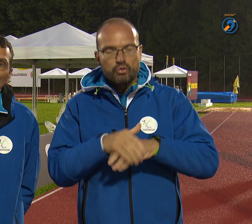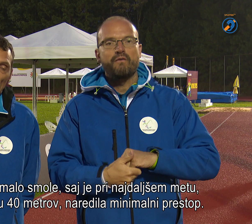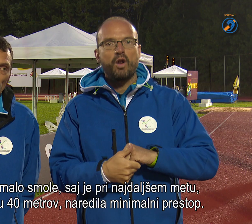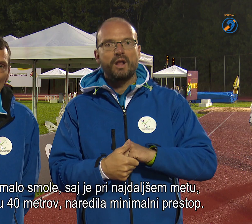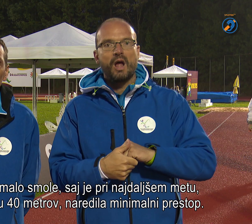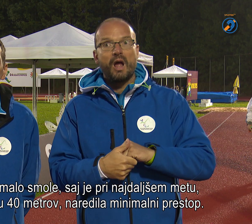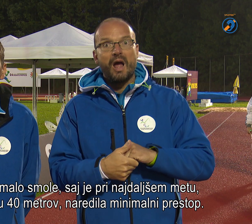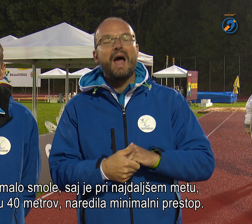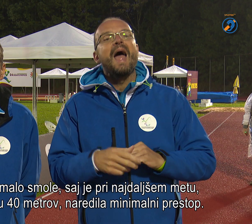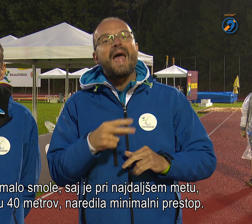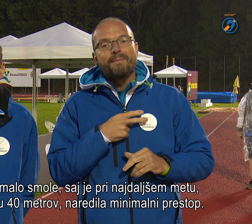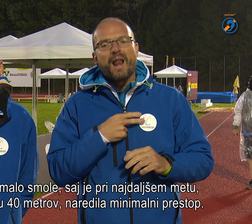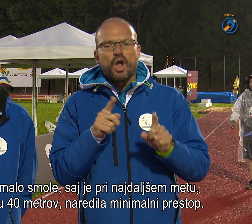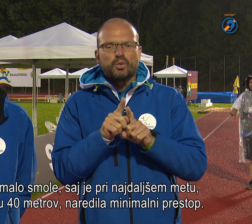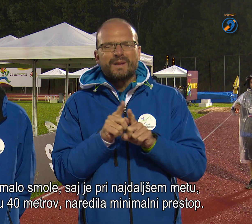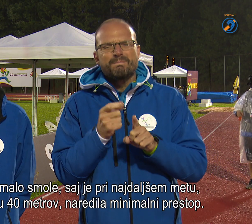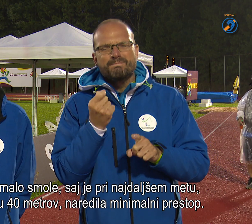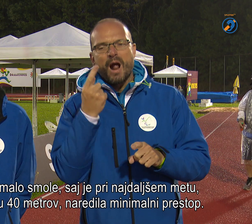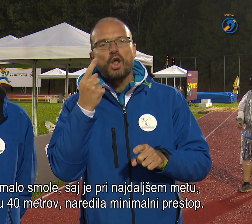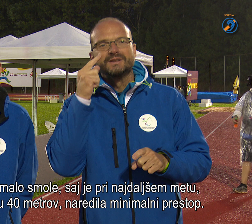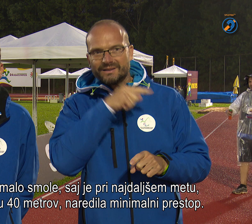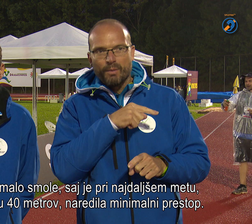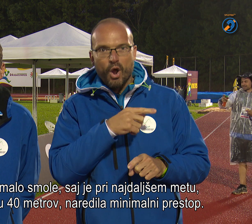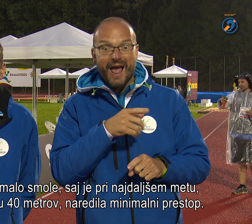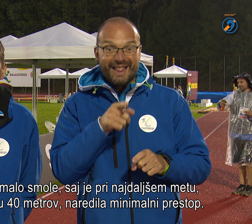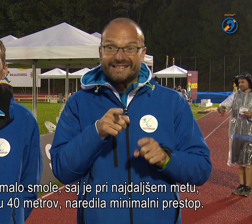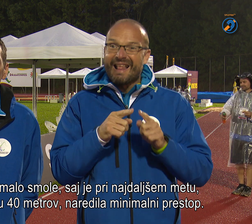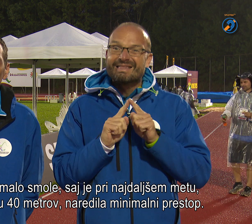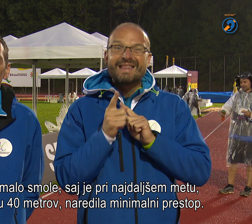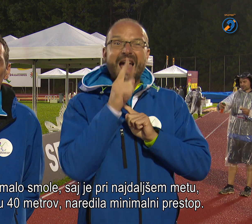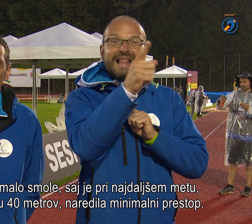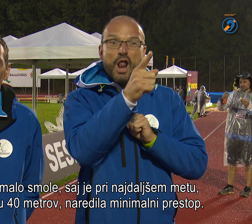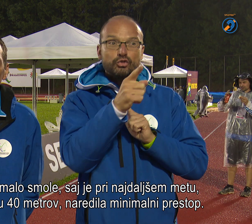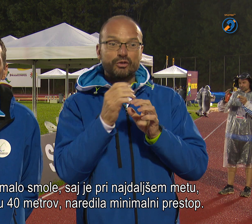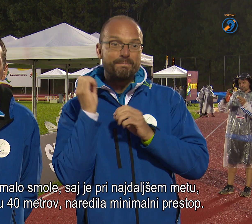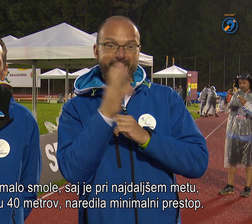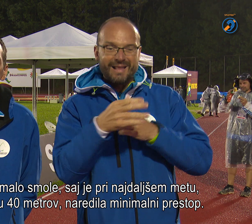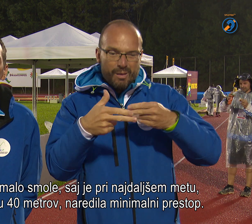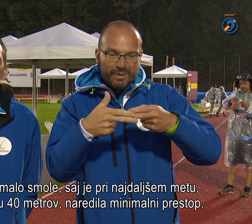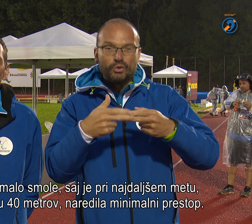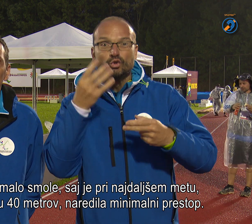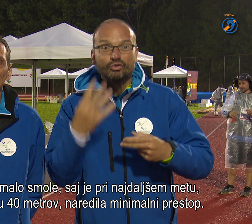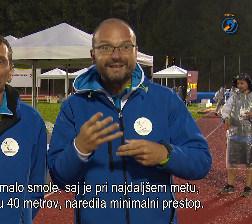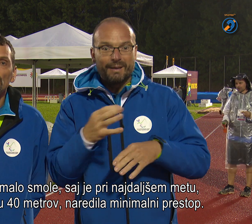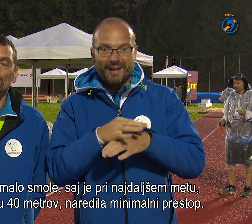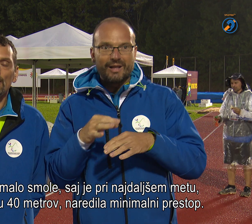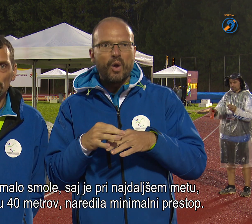Imela smo pa tudi malo smole, saj je tisti najdaljši met, ki je letel blizu 40 metrov, naredila minimalni